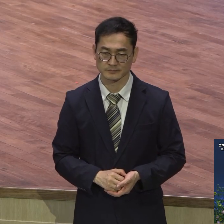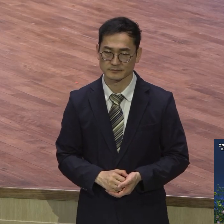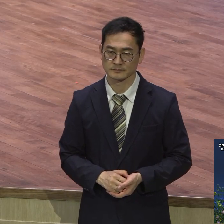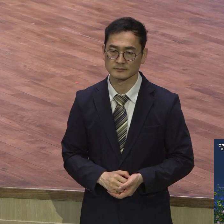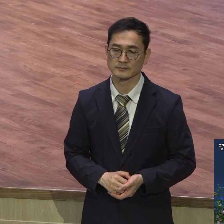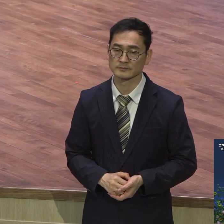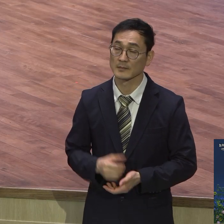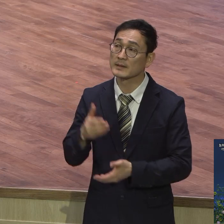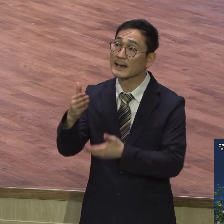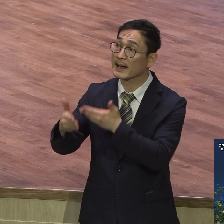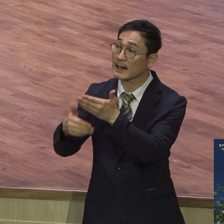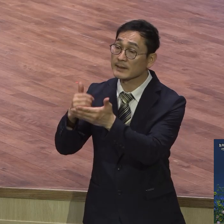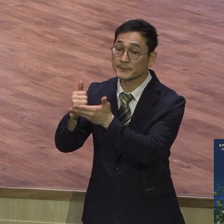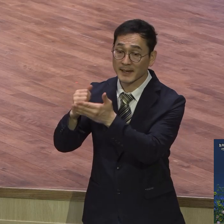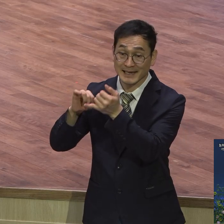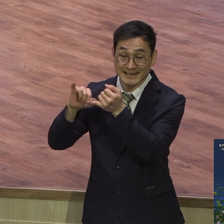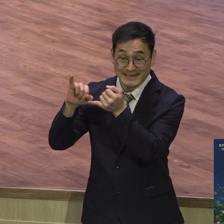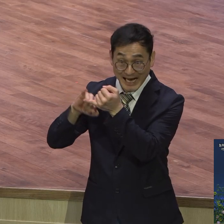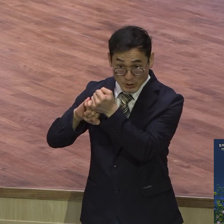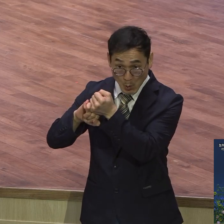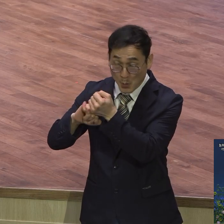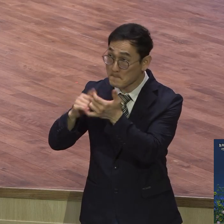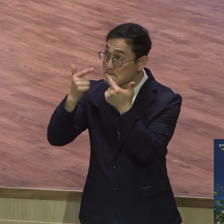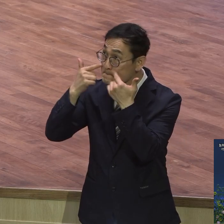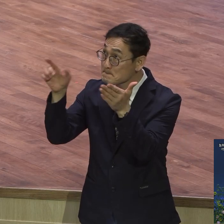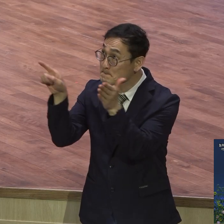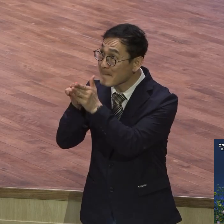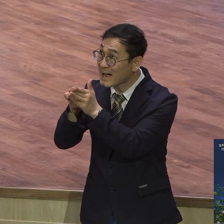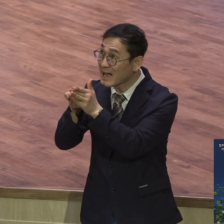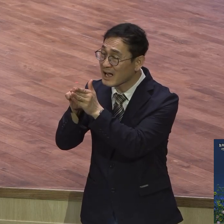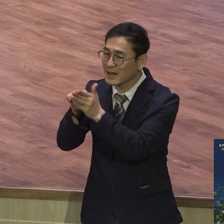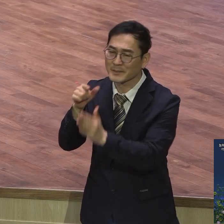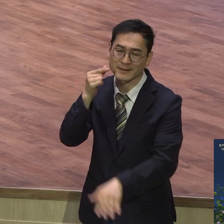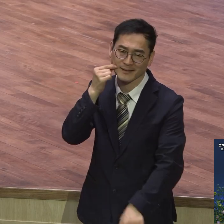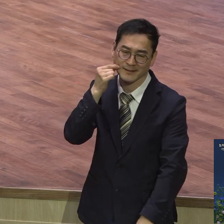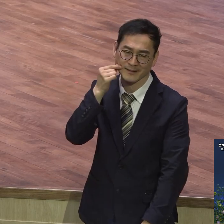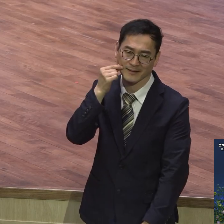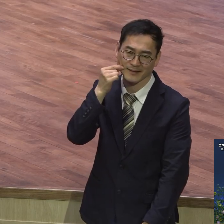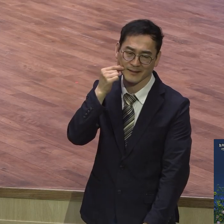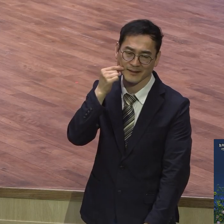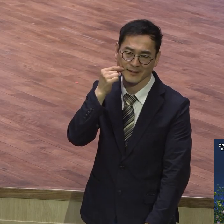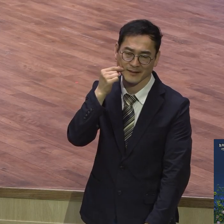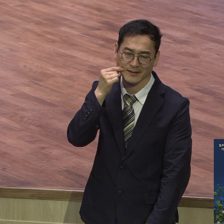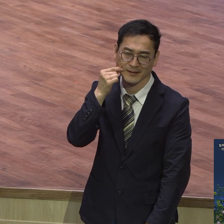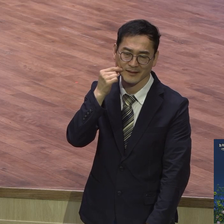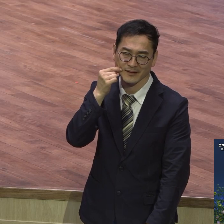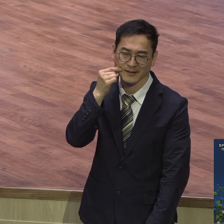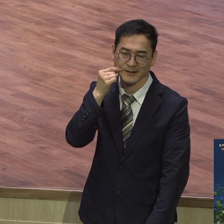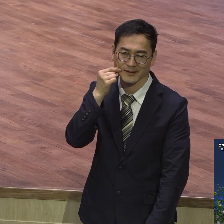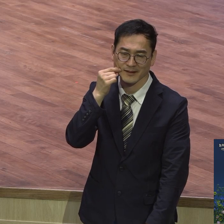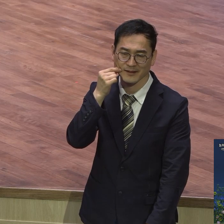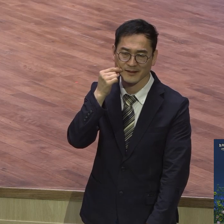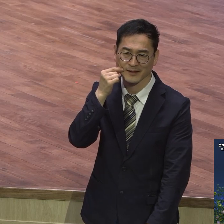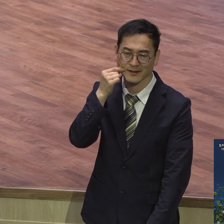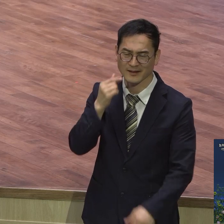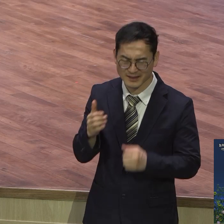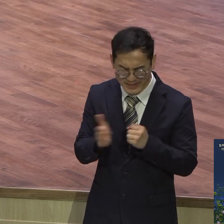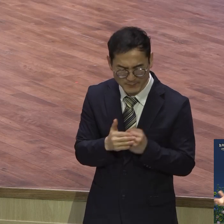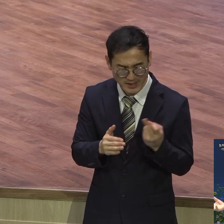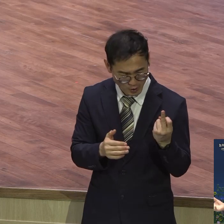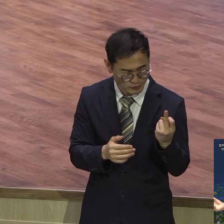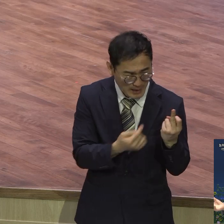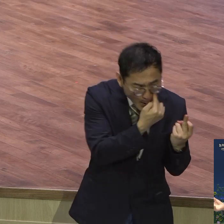하나님의 약속을 확실하게 믿지 못하는 불신앙입니다. 확실하게 못 믿겠다.